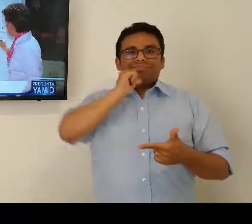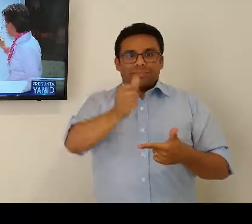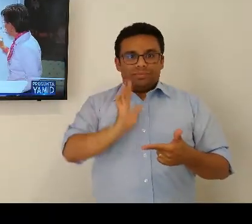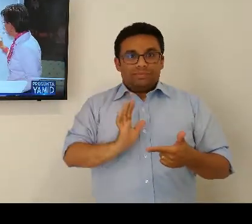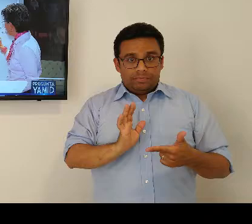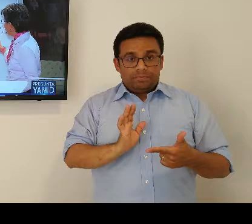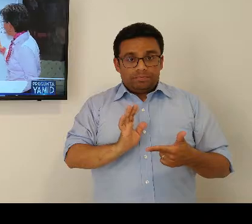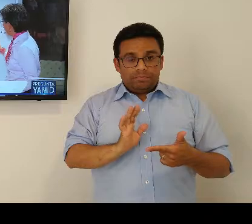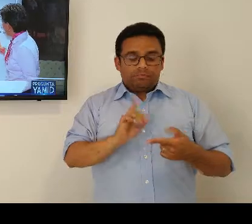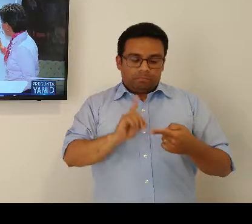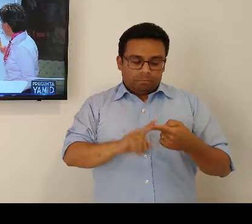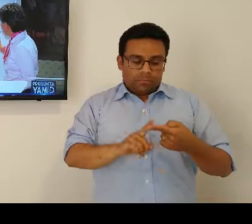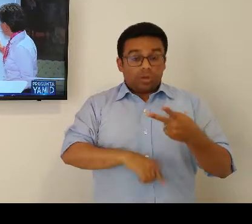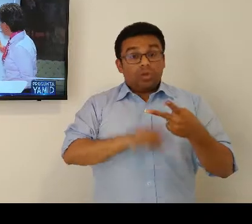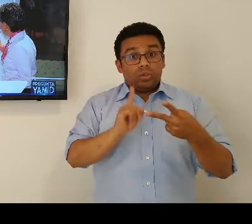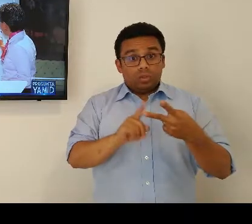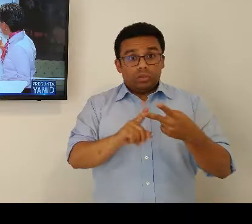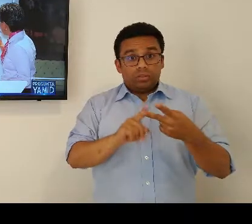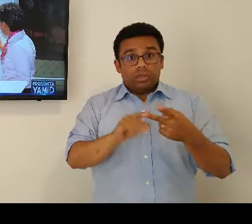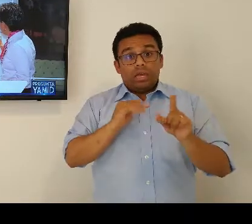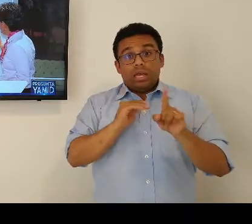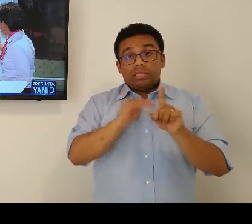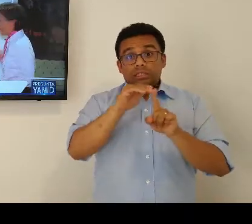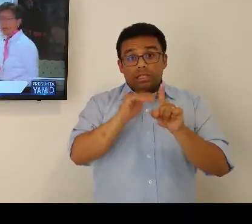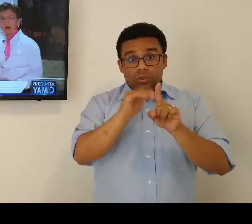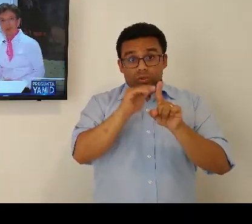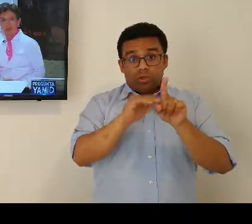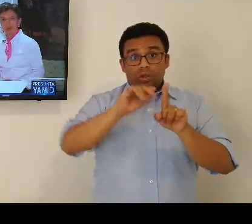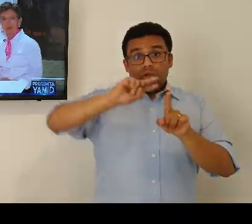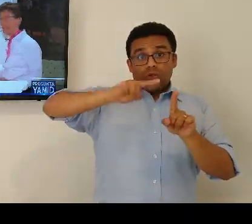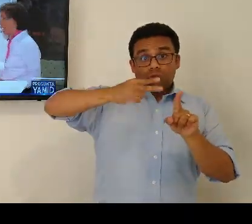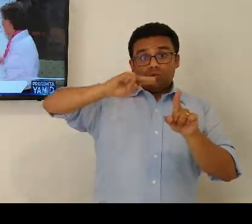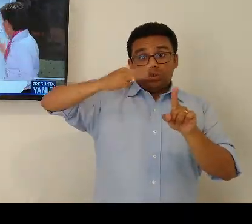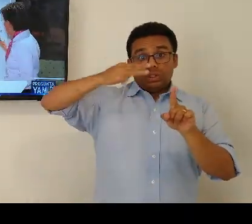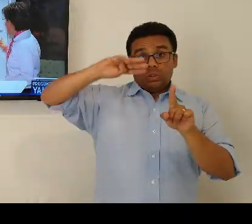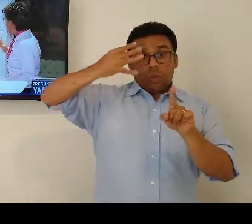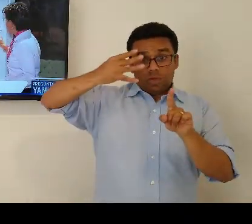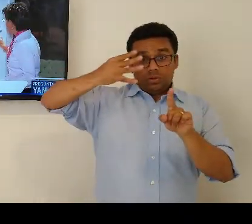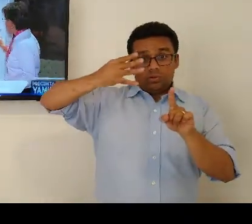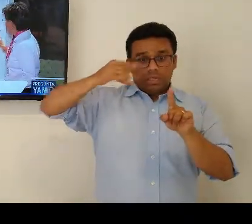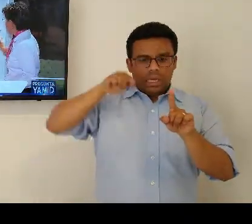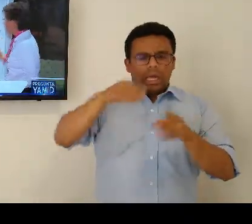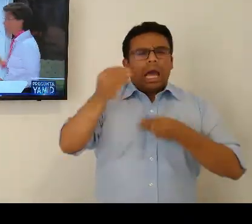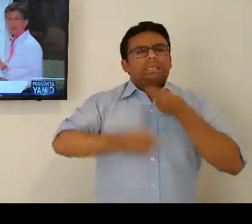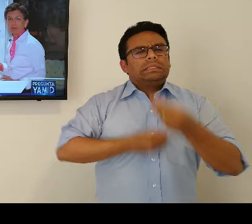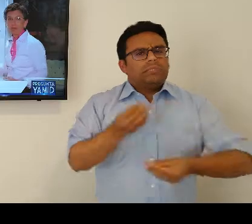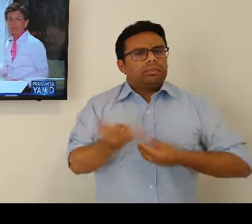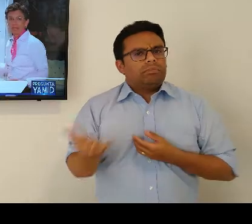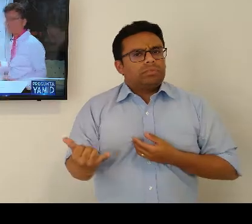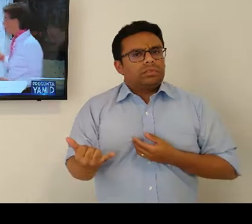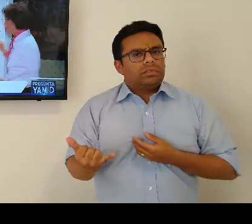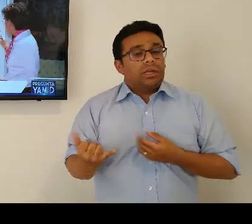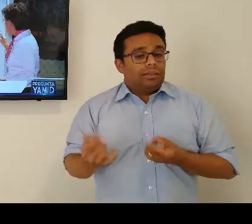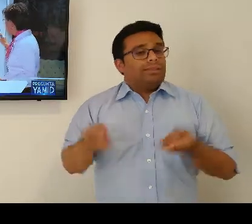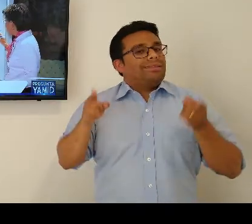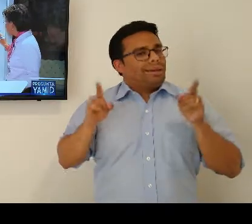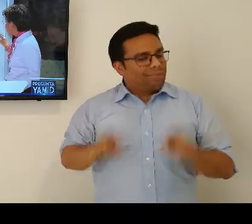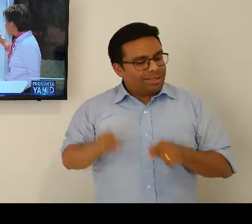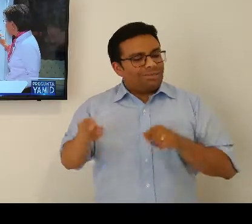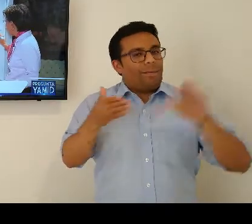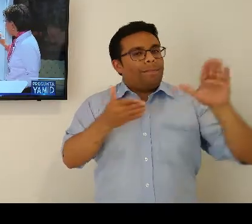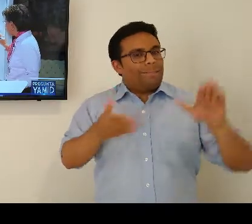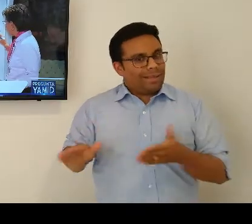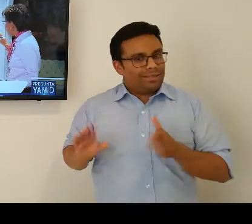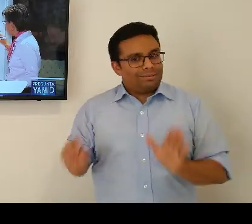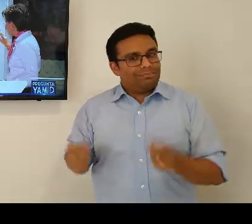clase media, esos son fundamentalmente hogares de estrato 2 a 4. Ahí, ¿qué tenemos que hacer? Tenemos que hacer un plan de salvamento.